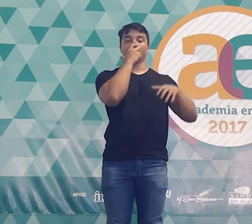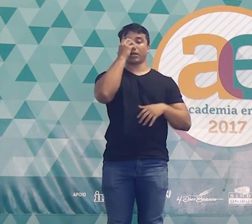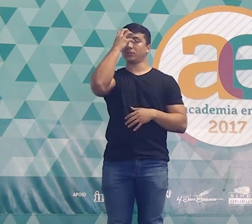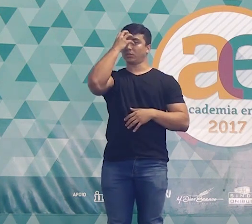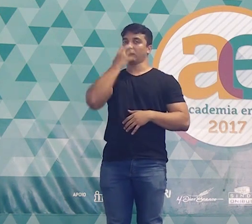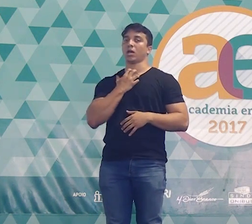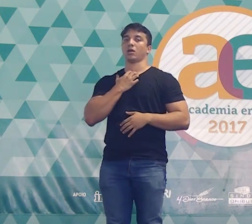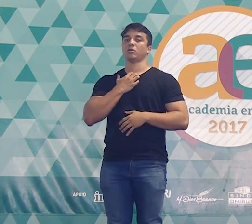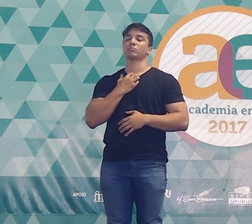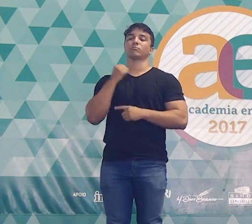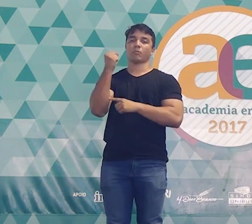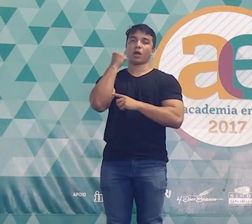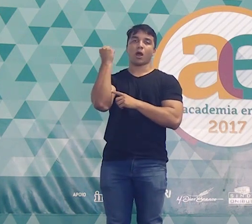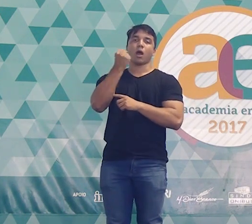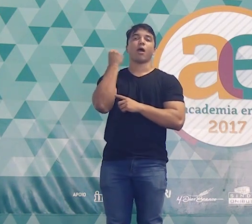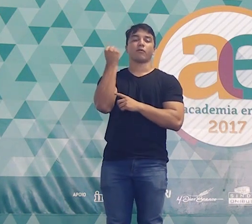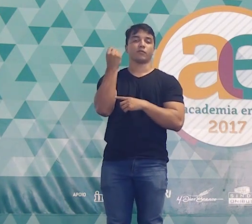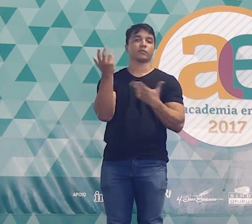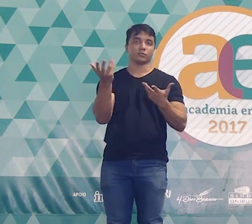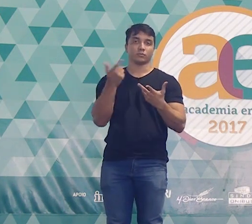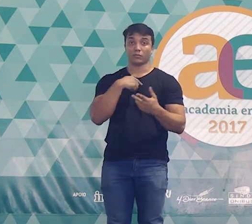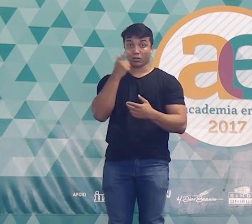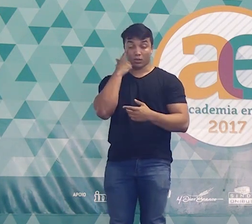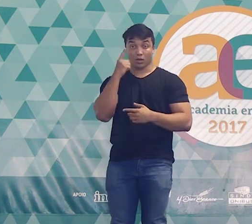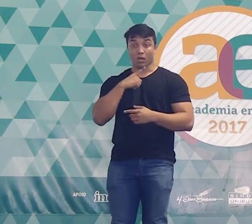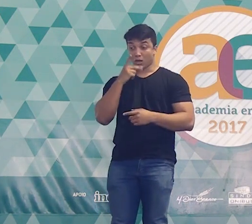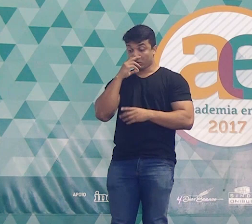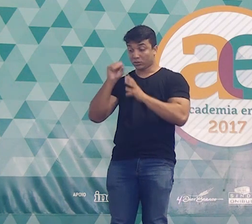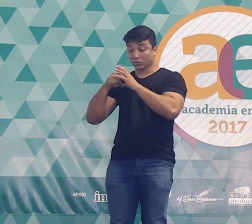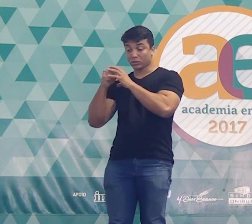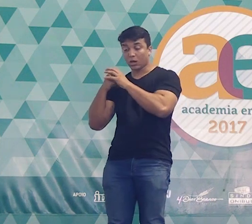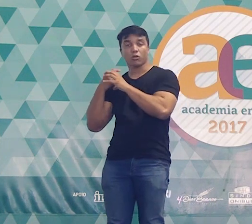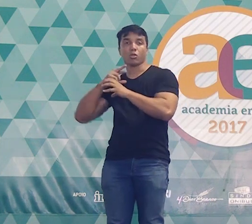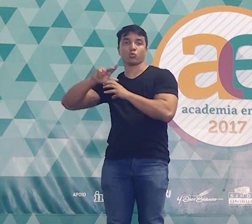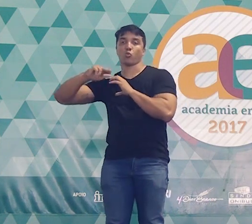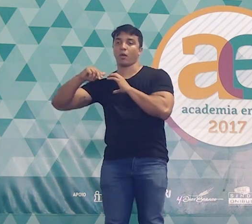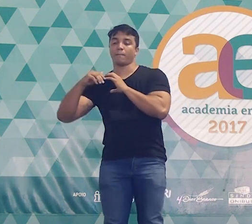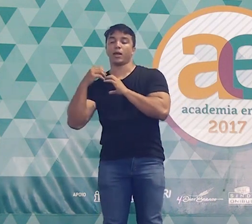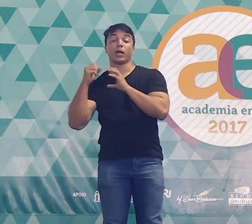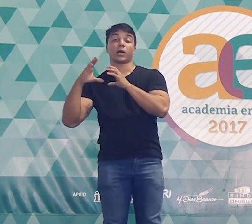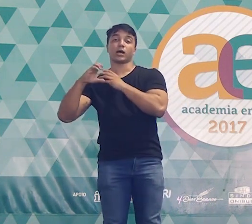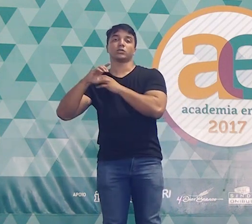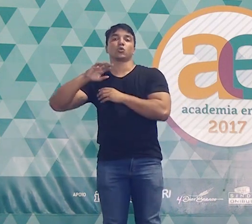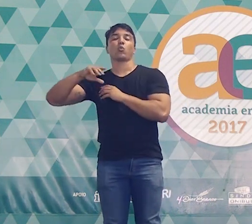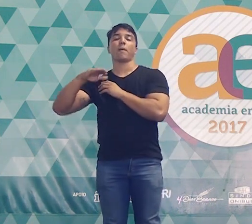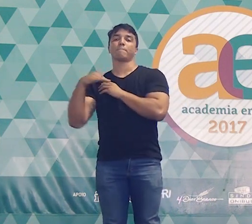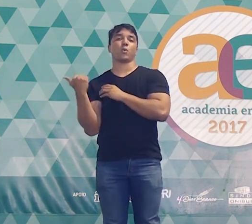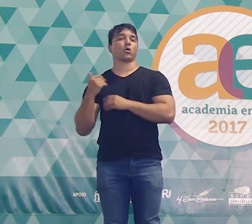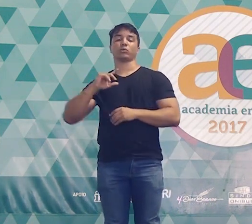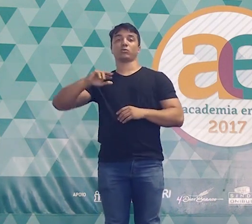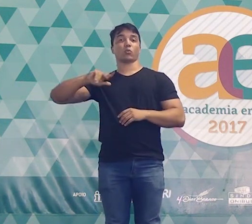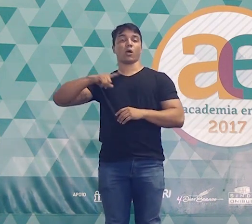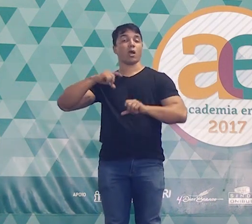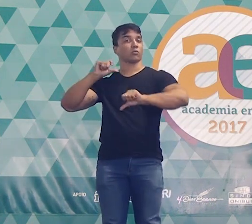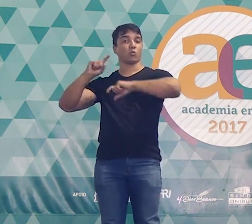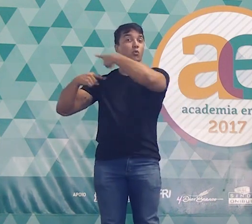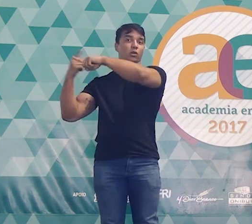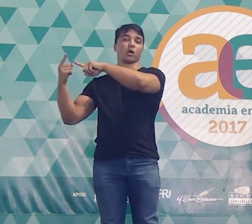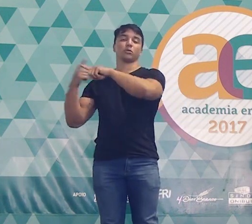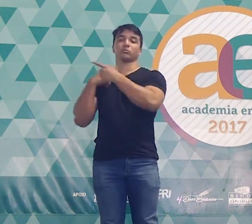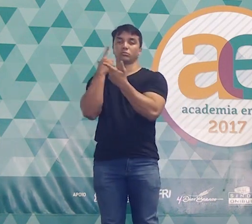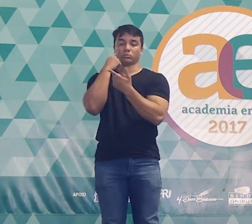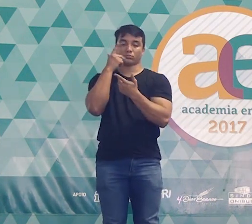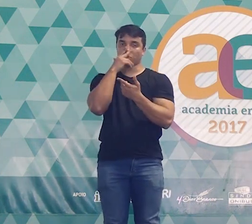mais complicada, né? Então não, a célula cancerígena não é uma célula morta, mas uma célula rebelde, que resolve não trabalhar,